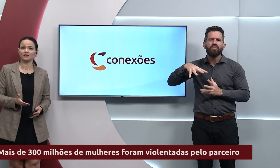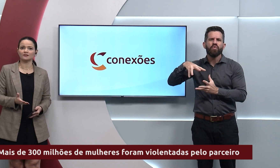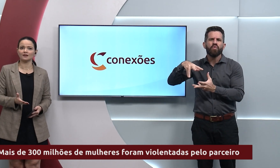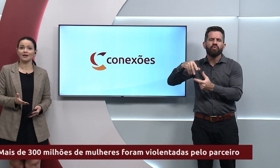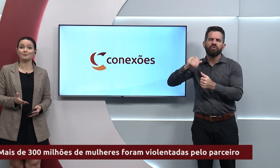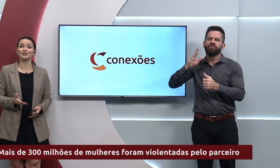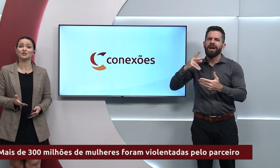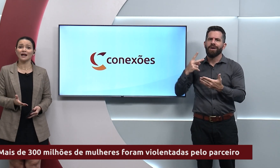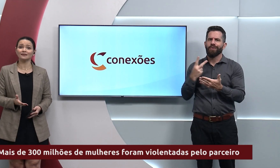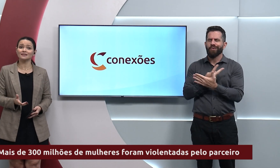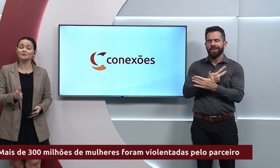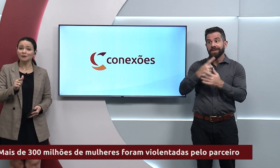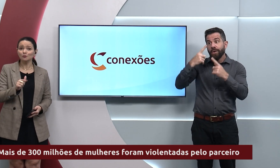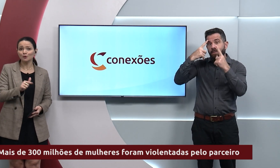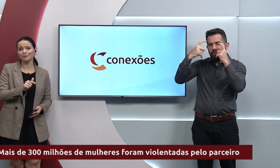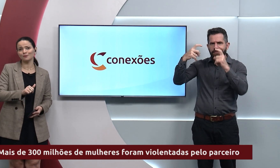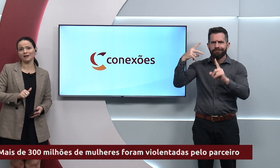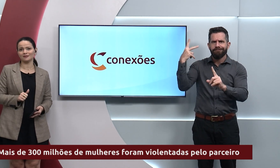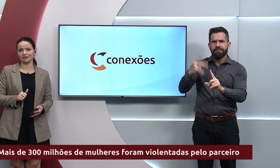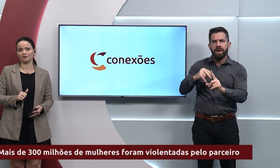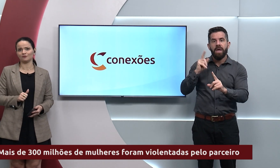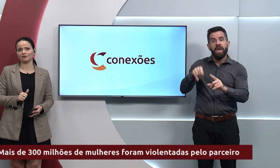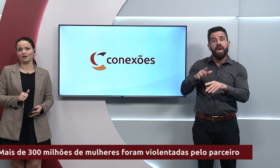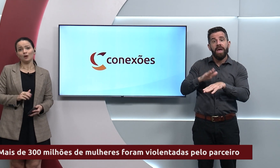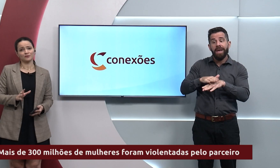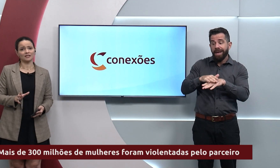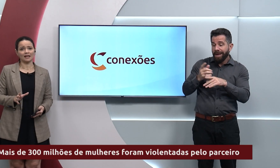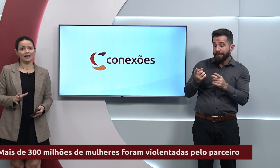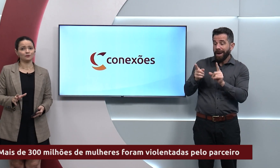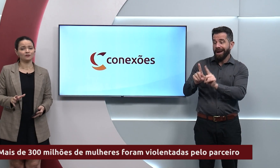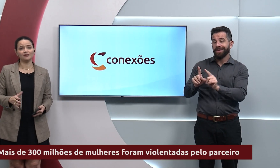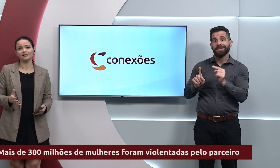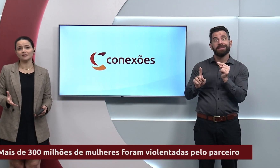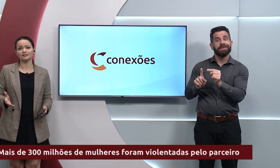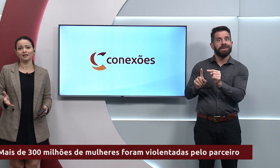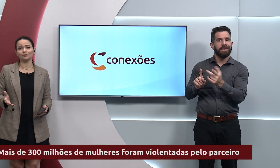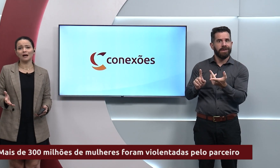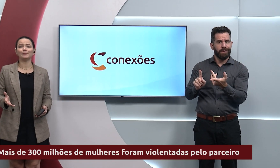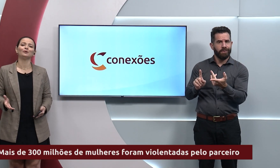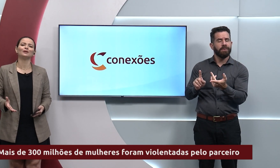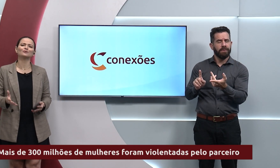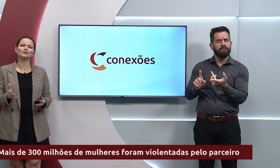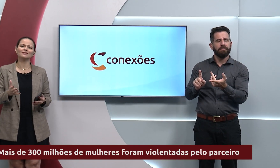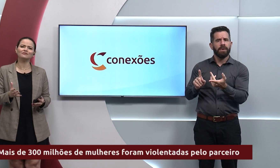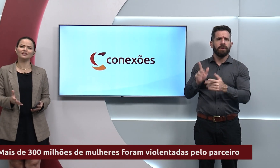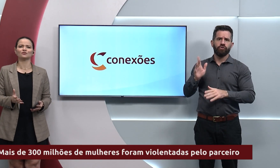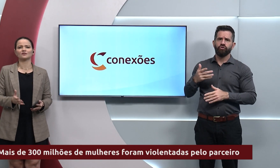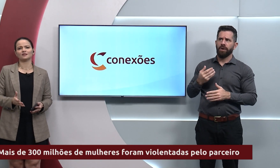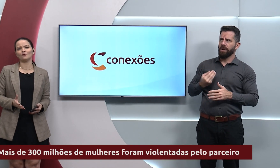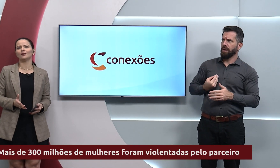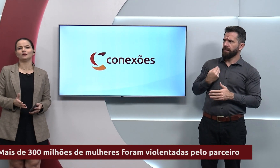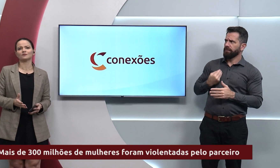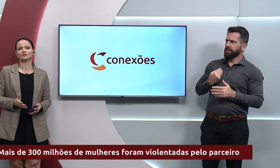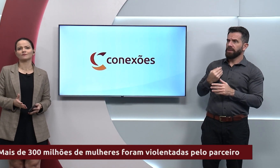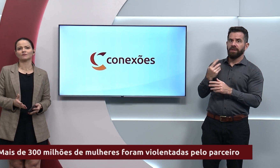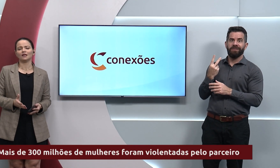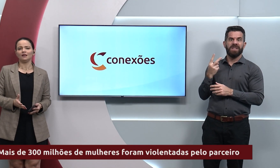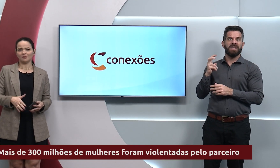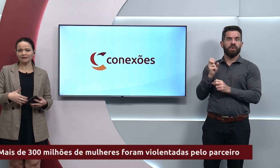agressões praticadas pelo próprio parceiro. Um cenário que vem crescendo há pelo menos 25 anos. Para entender